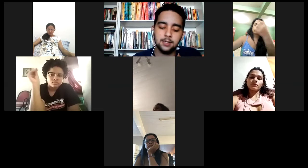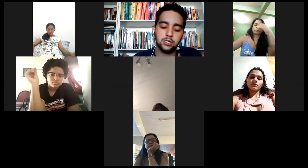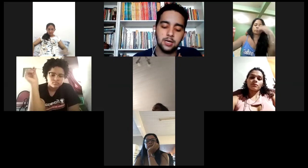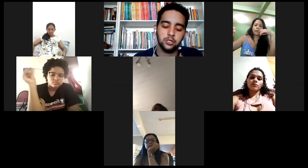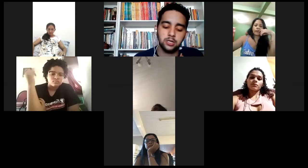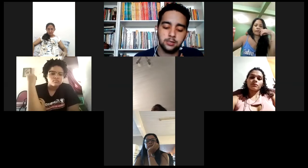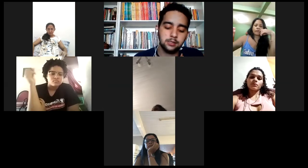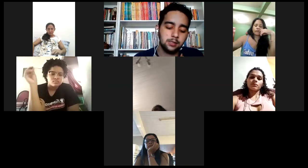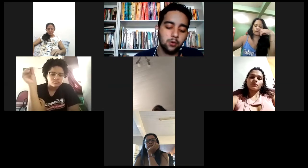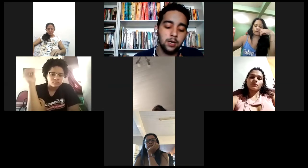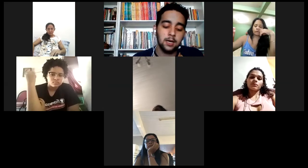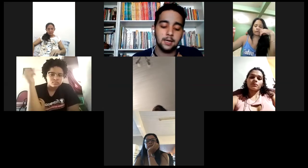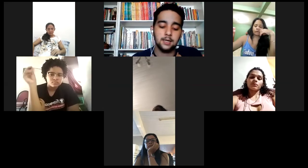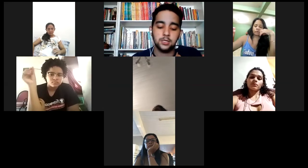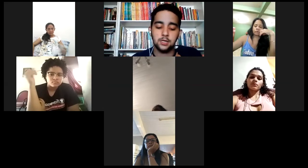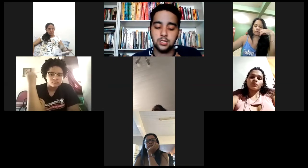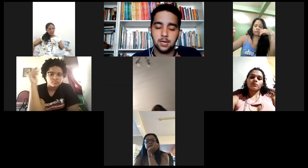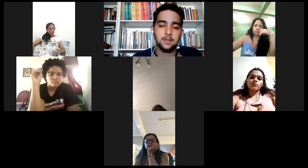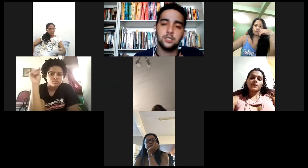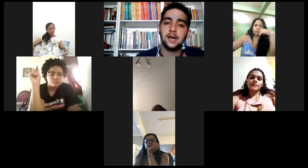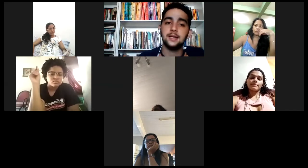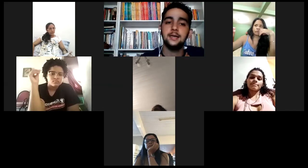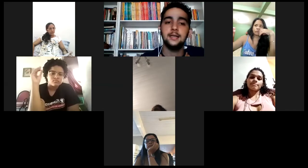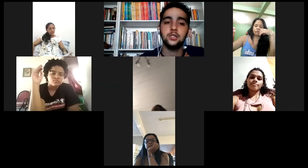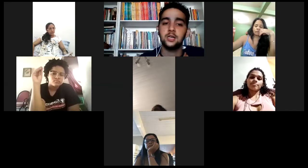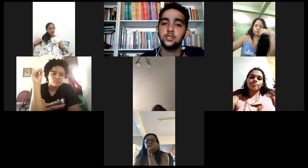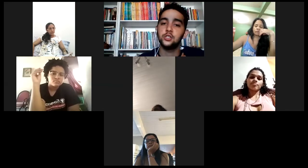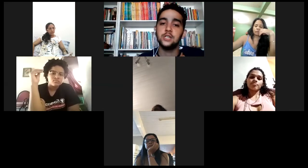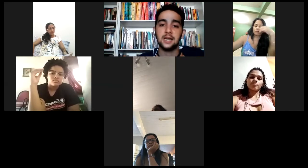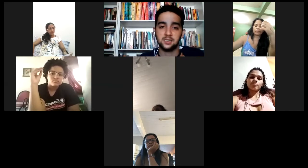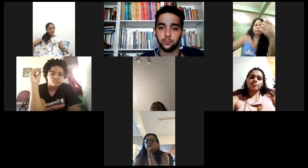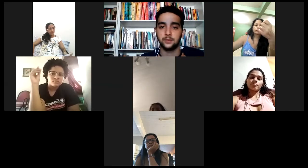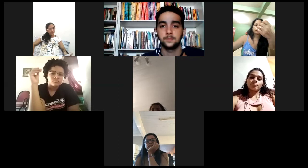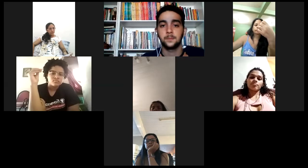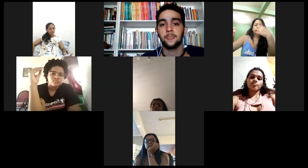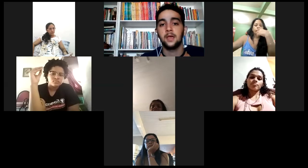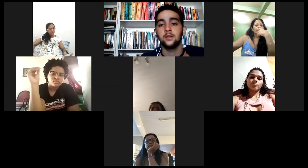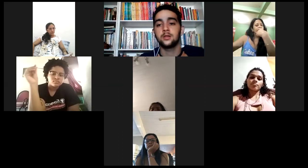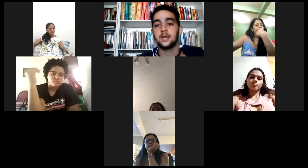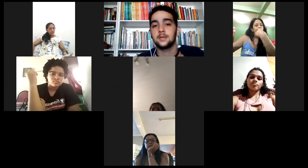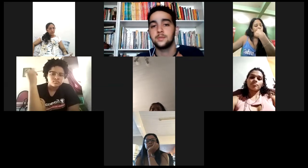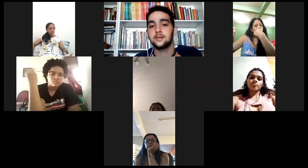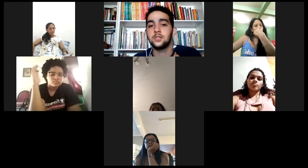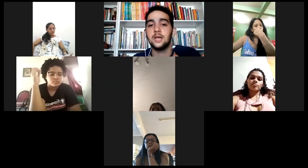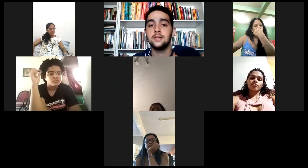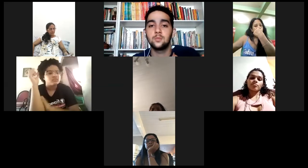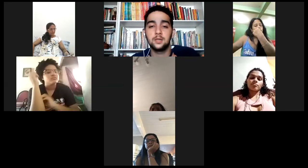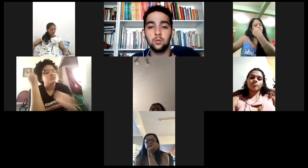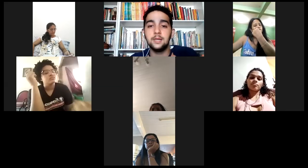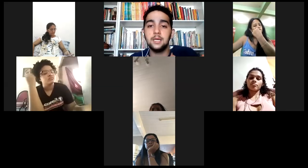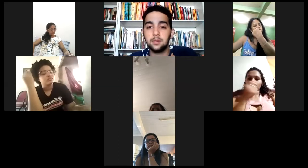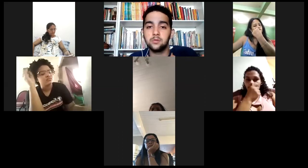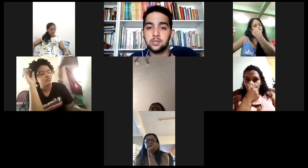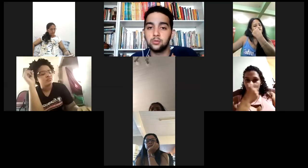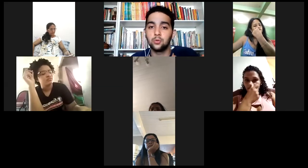embaraçada, identidade de transição, identidade intermediária e identidade de diáspora. Nós tratamos essas identidades, eu mandei